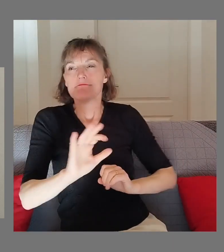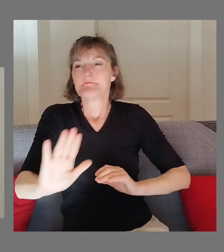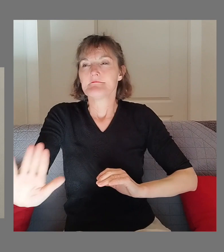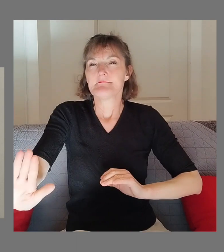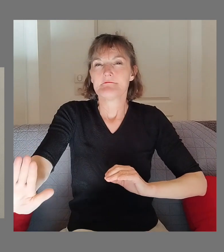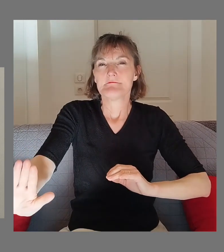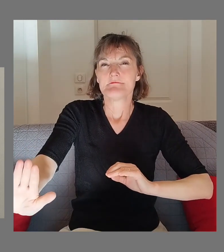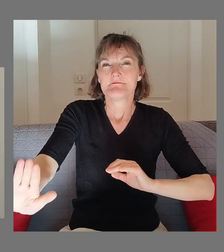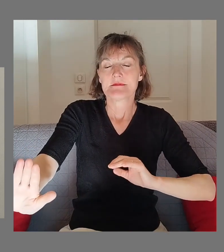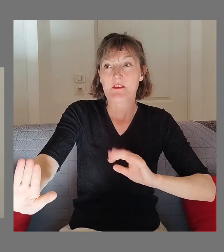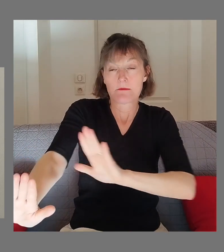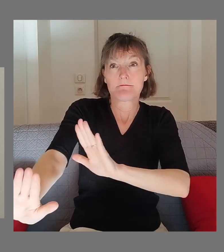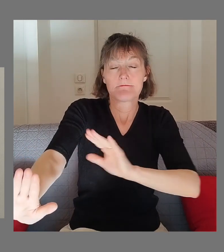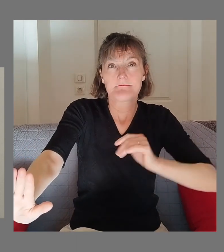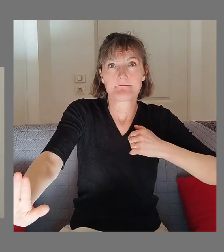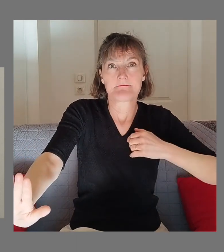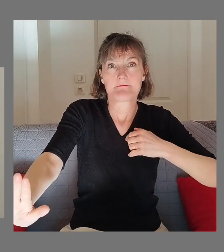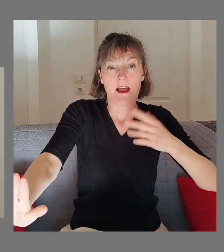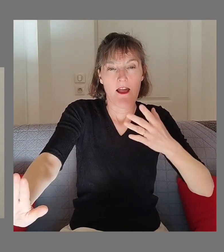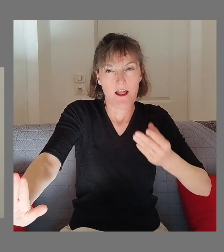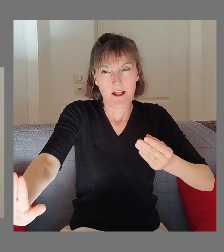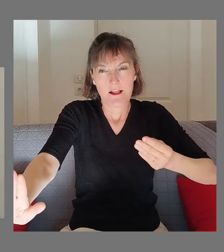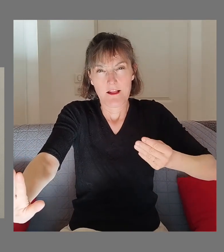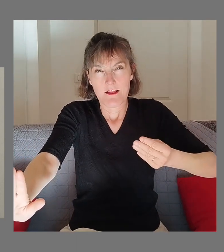elle est fâchée. Et là,